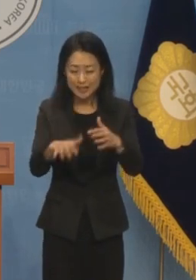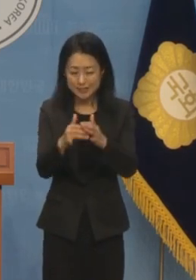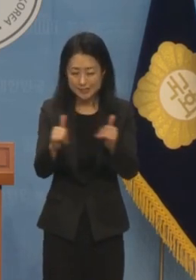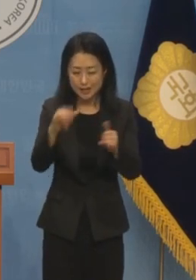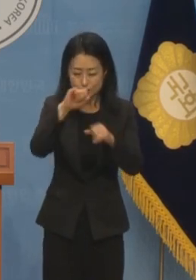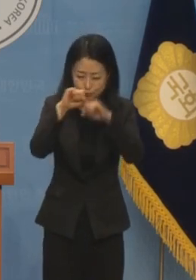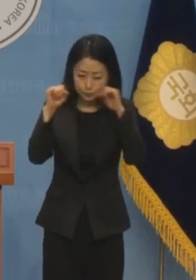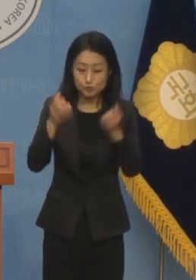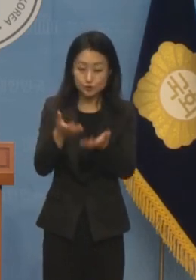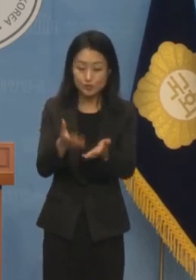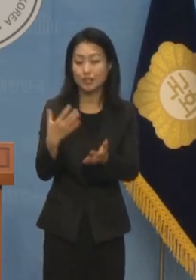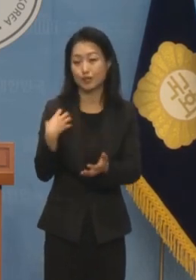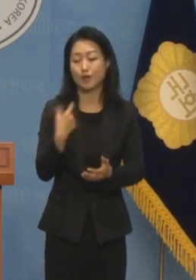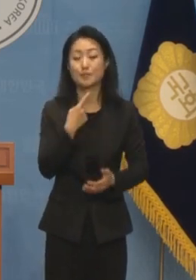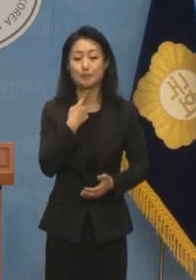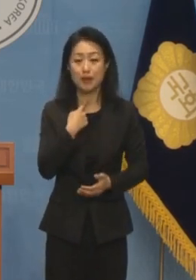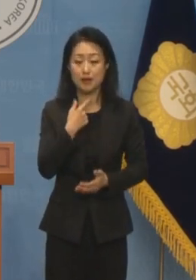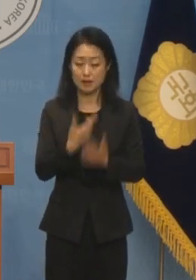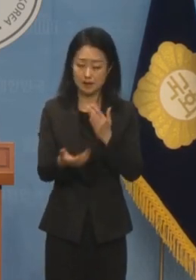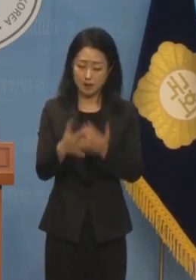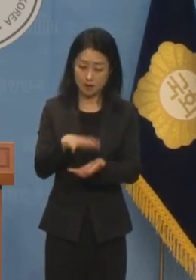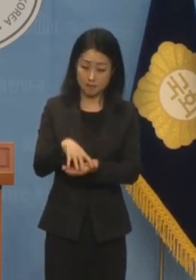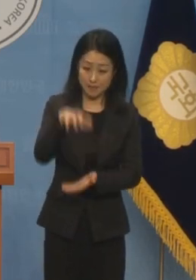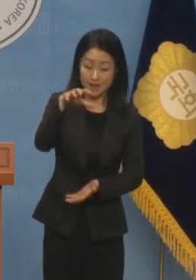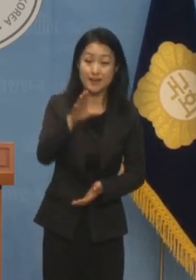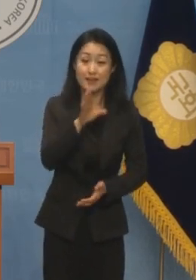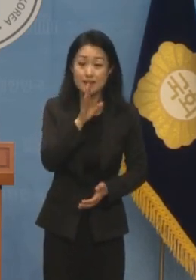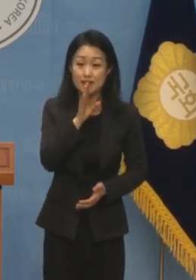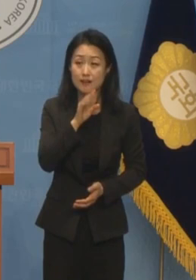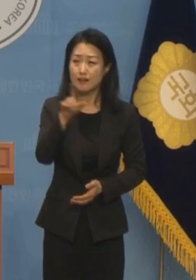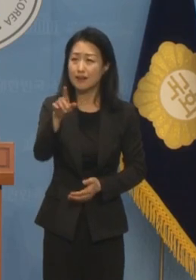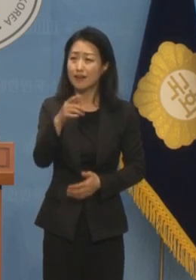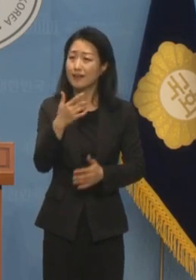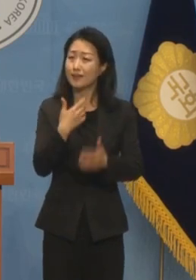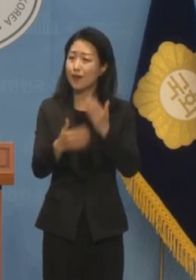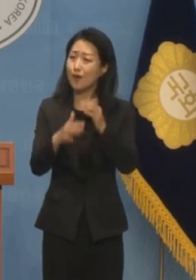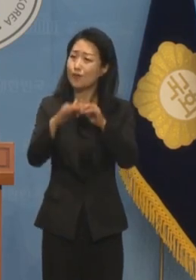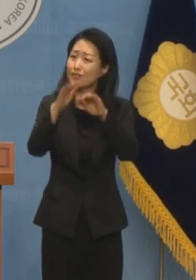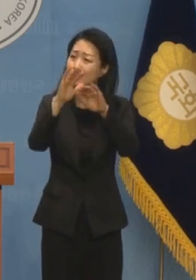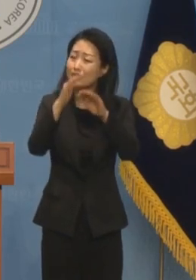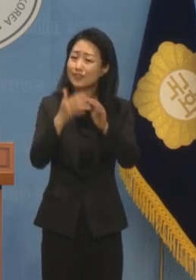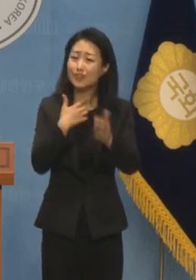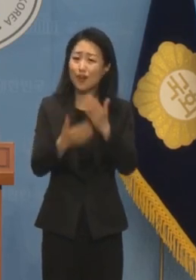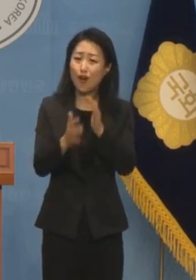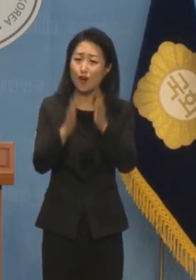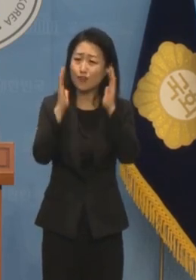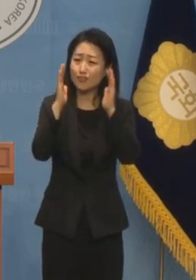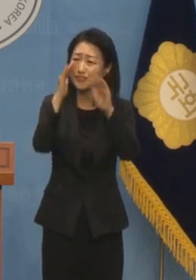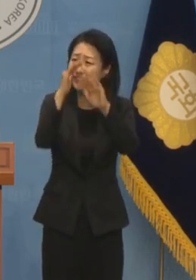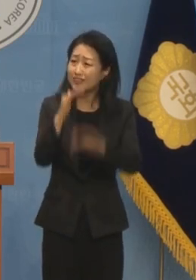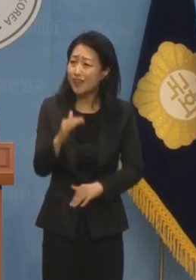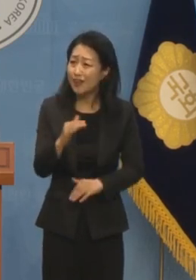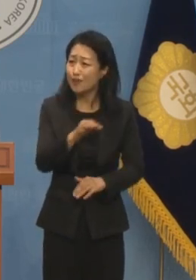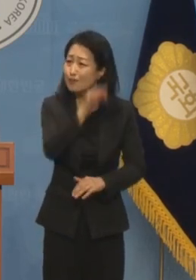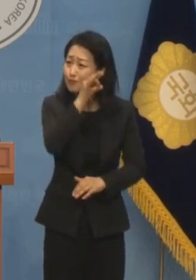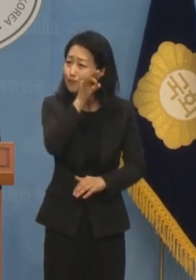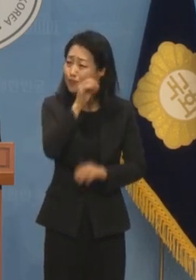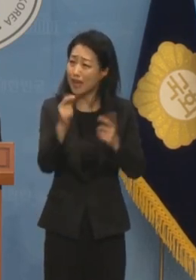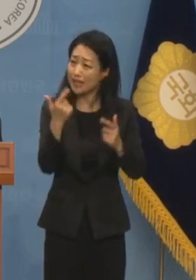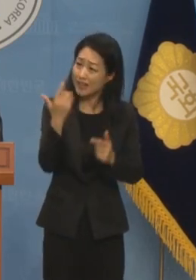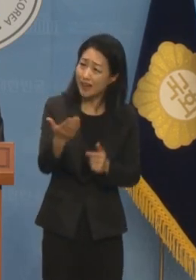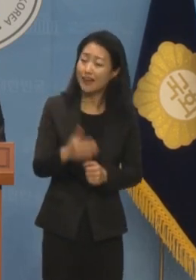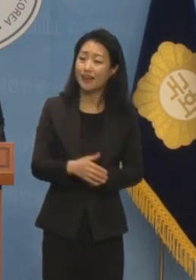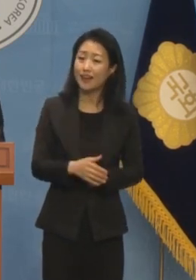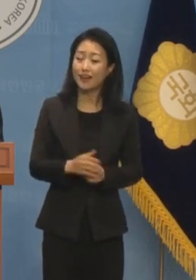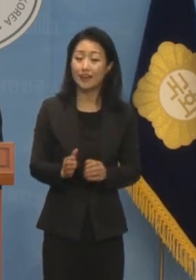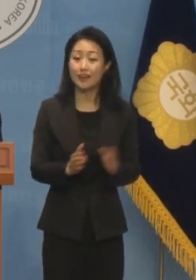하셨습니다. 그런 경력이 부끄럽지 않은지 국민의 응답에 답하셔야 합니다.